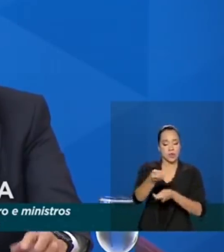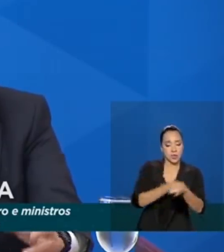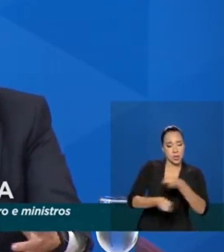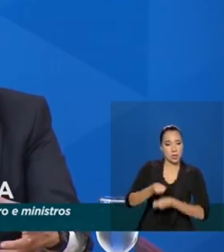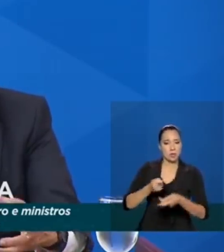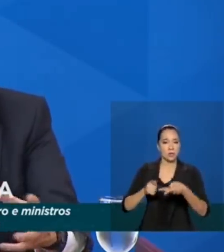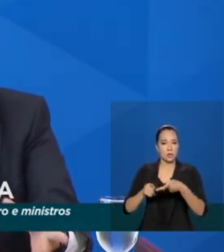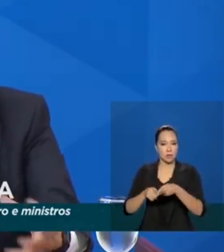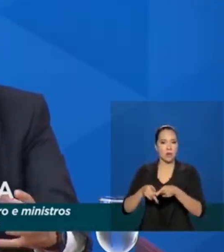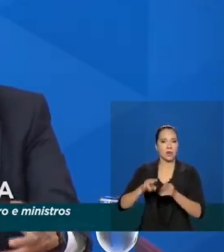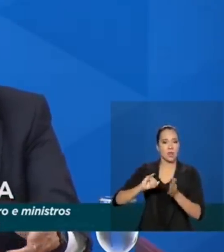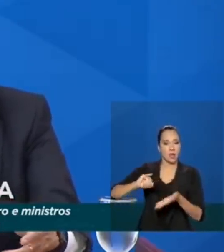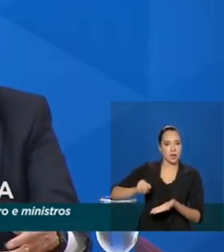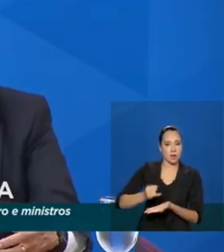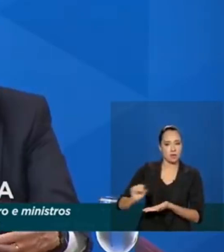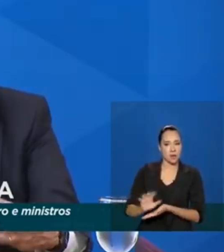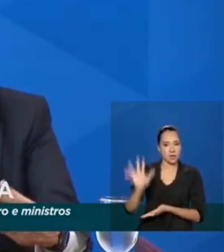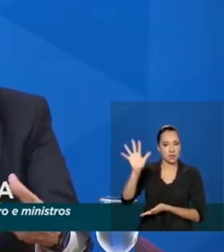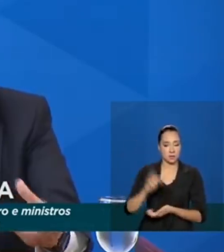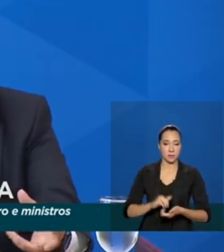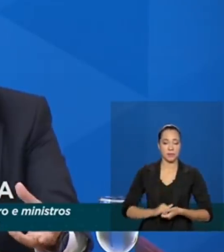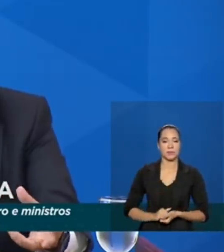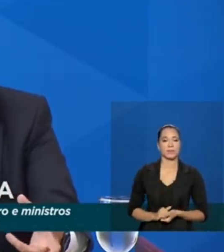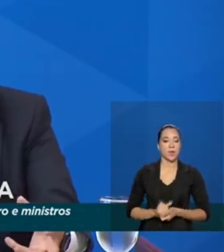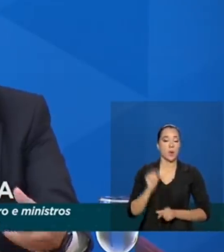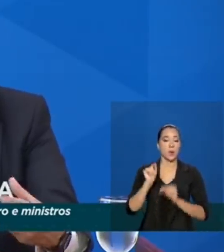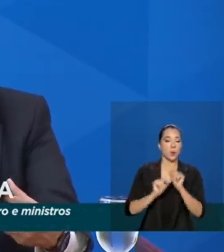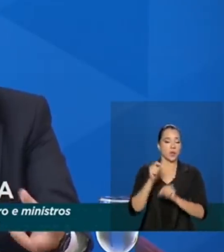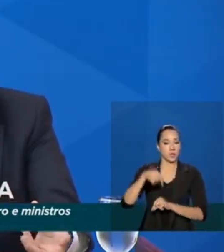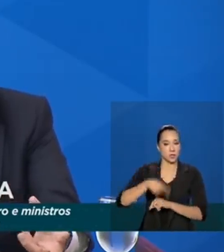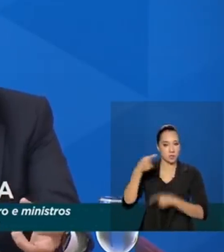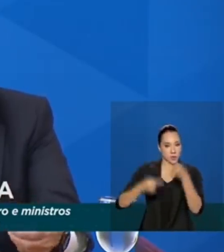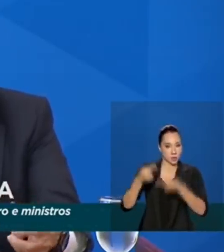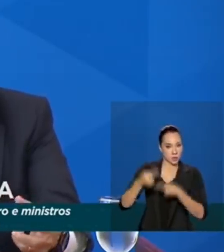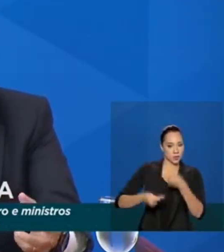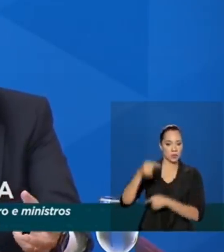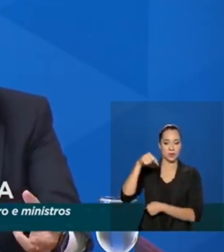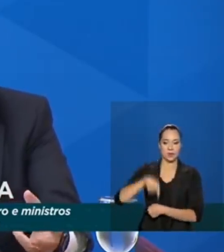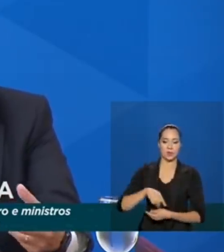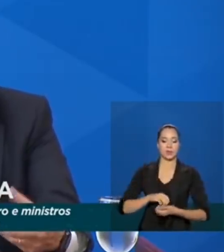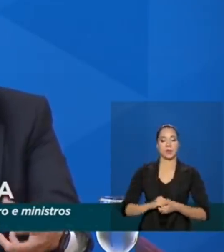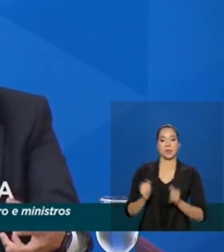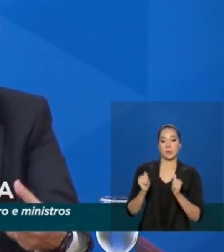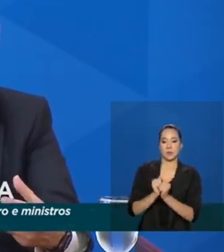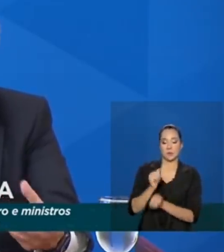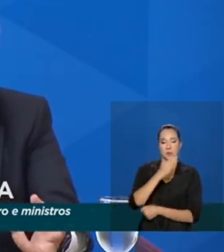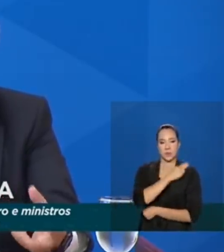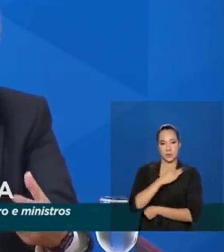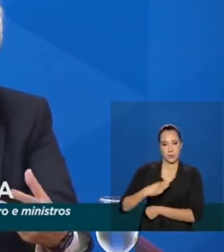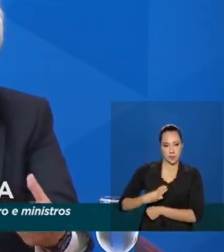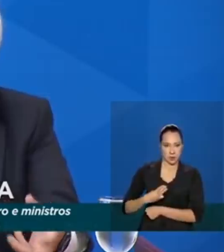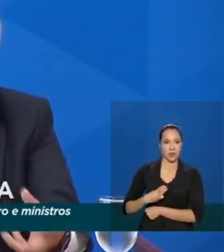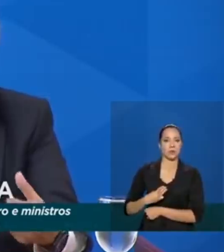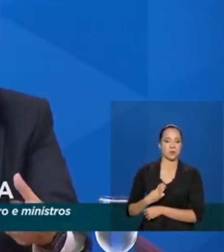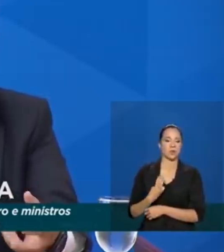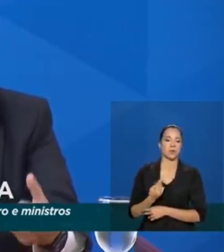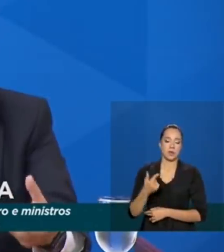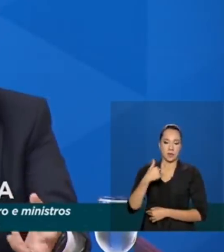inflação. Então, o que aqui discutimos com os ministros, e eu